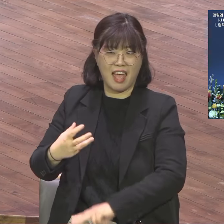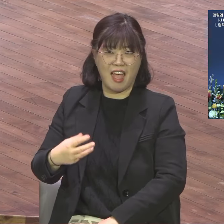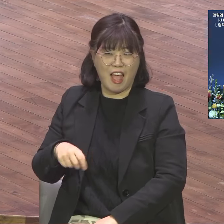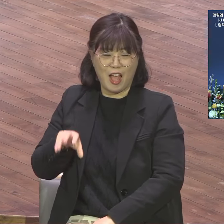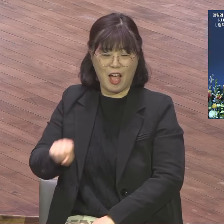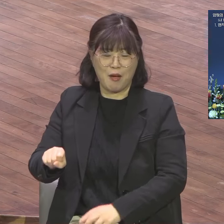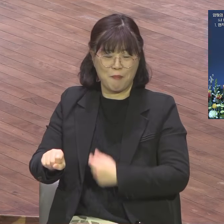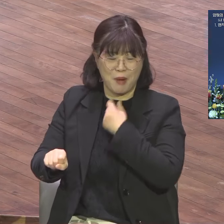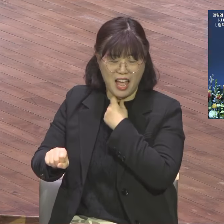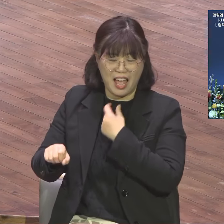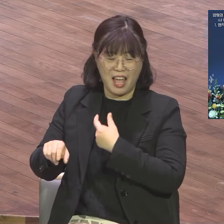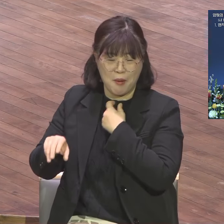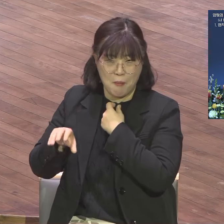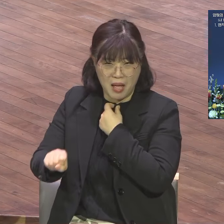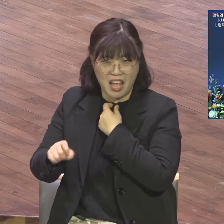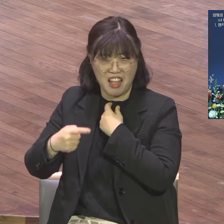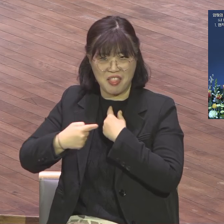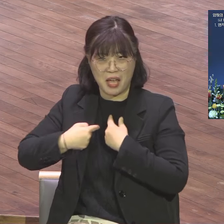이런 사상이 있습니다.